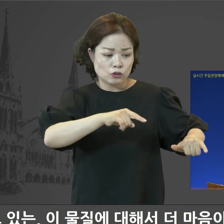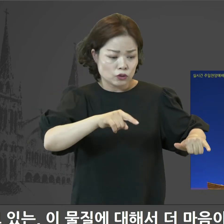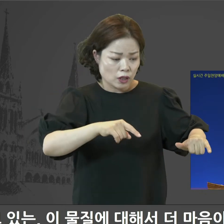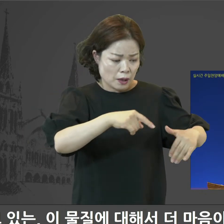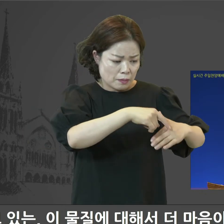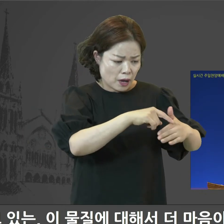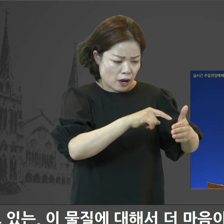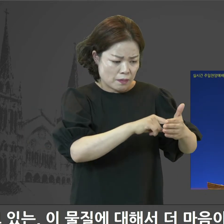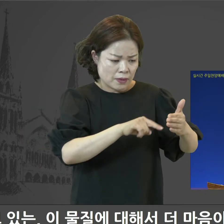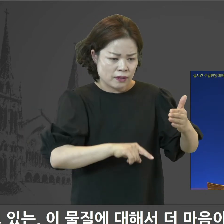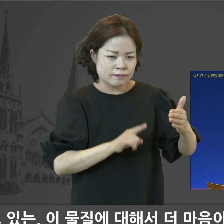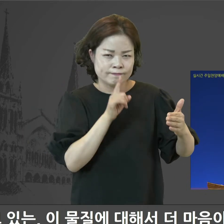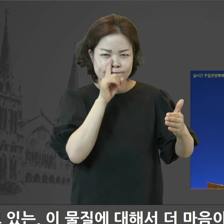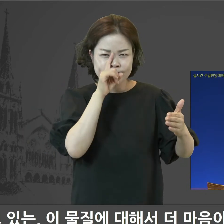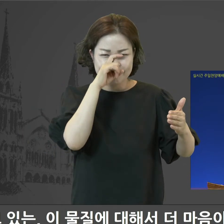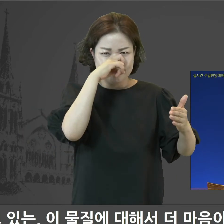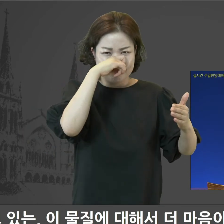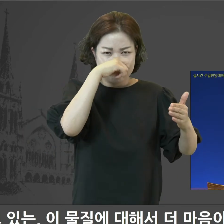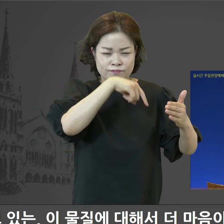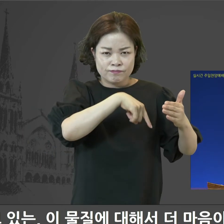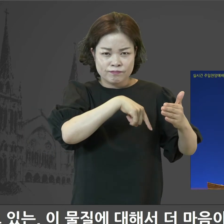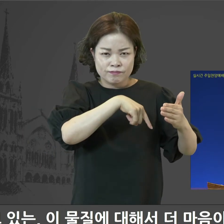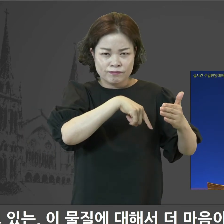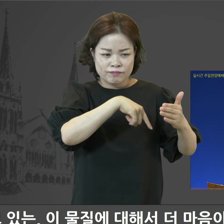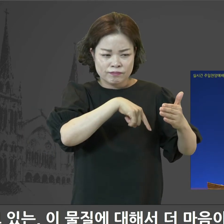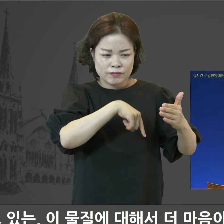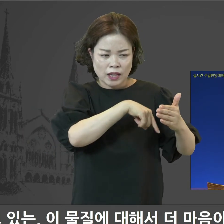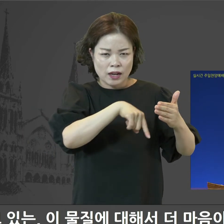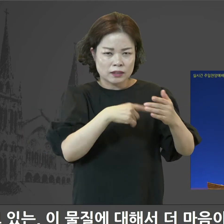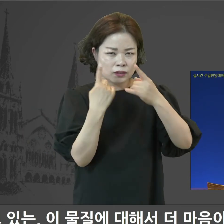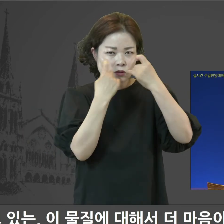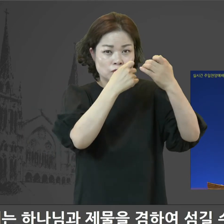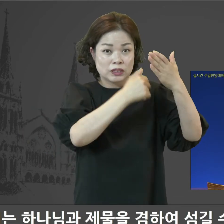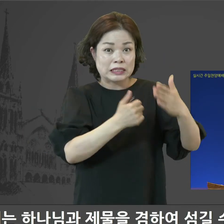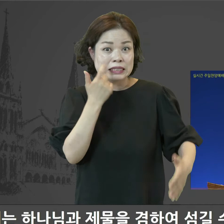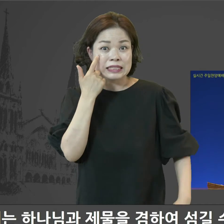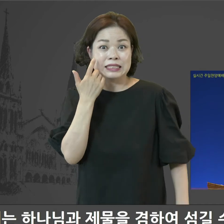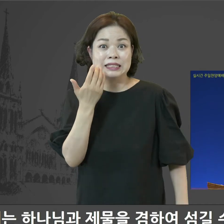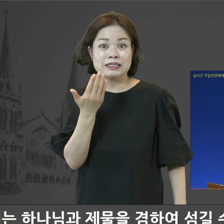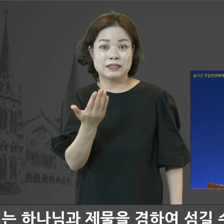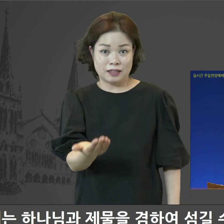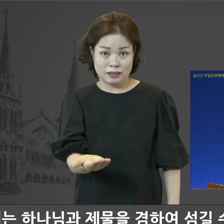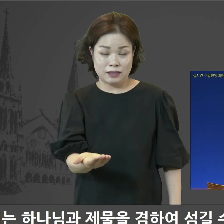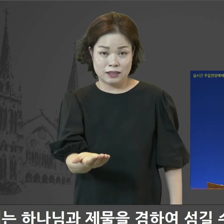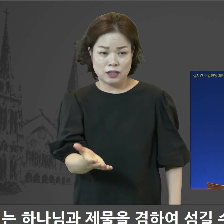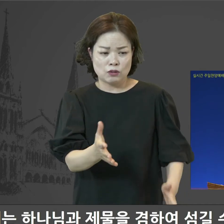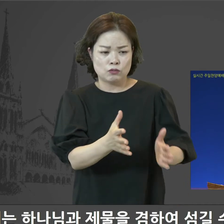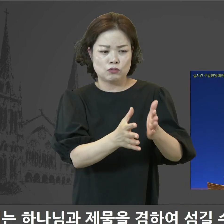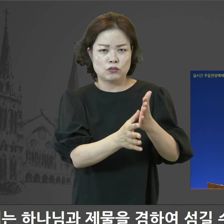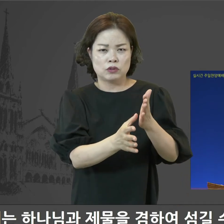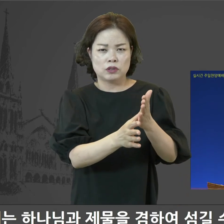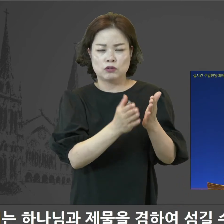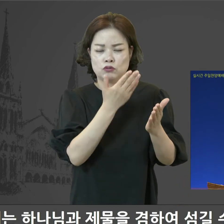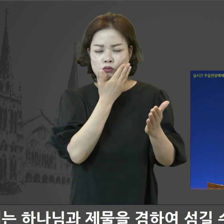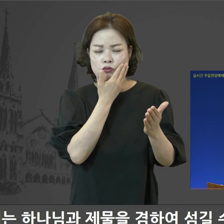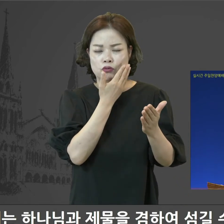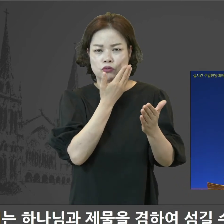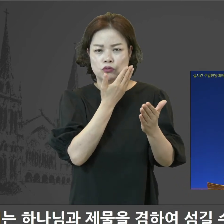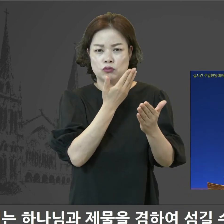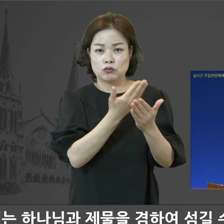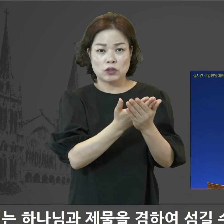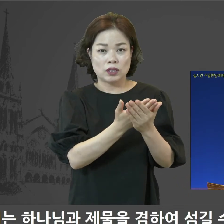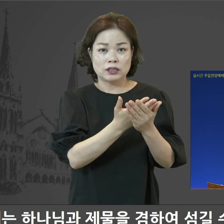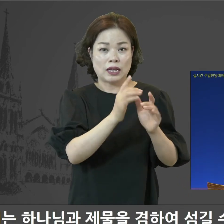부분들이 오염되고 훼손되고 희석되어 있지는 않는지, 이 물질에 대한 중심 잡기가